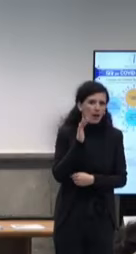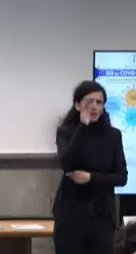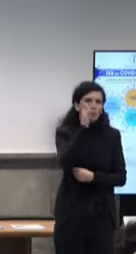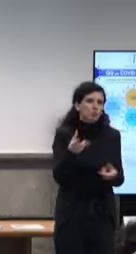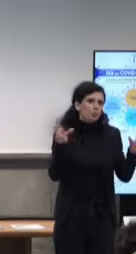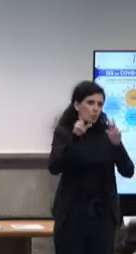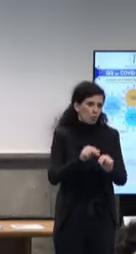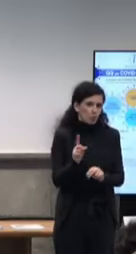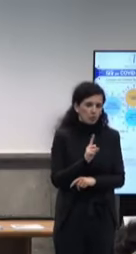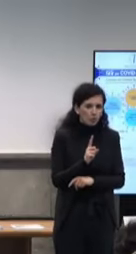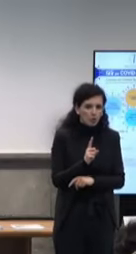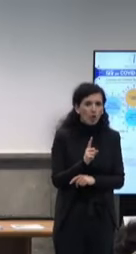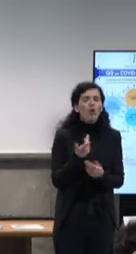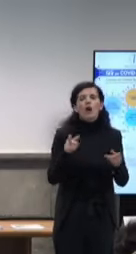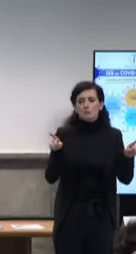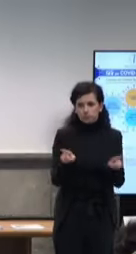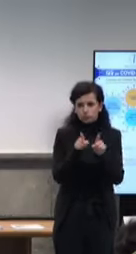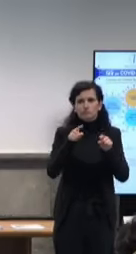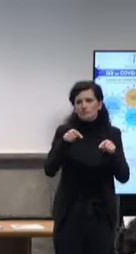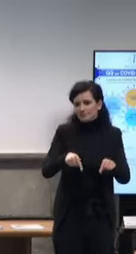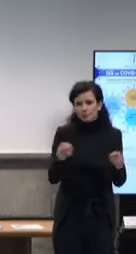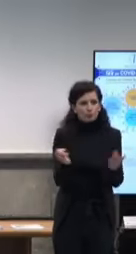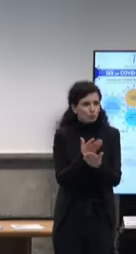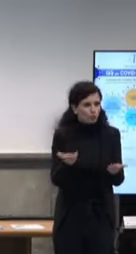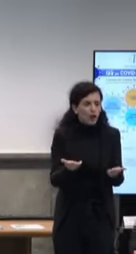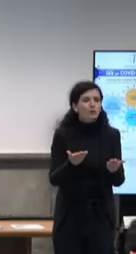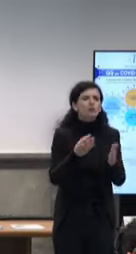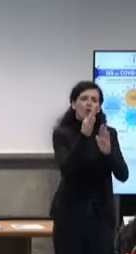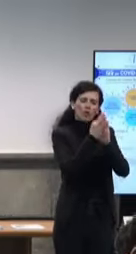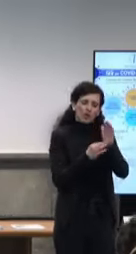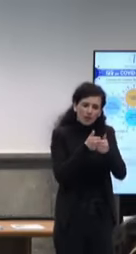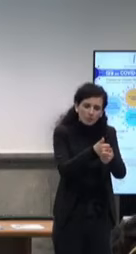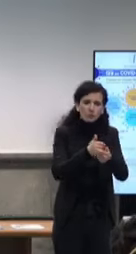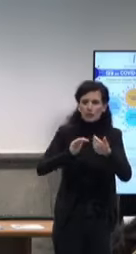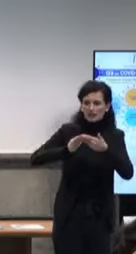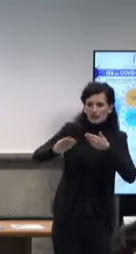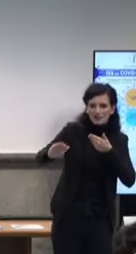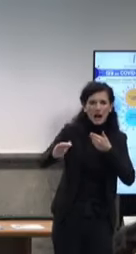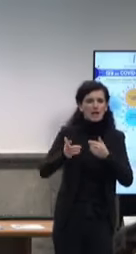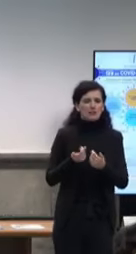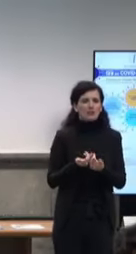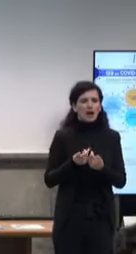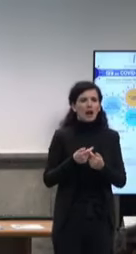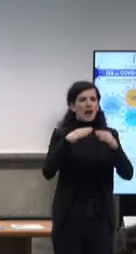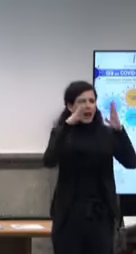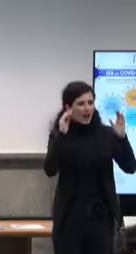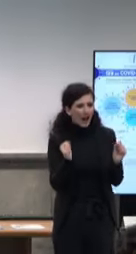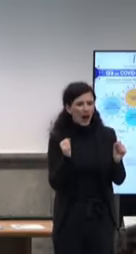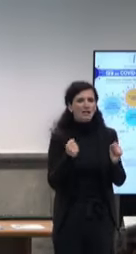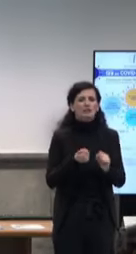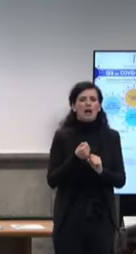è accaduto anche qui che con le misure di isolamento sociale stanziamento di quarantena